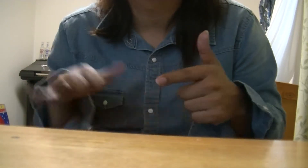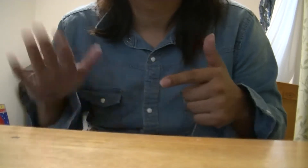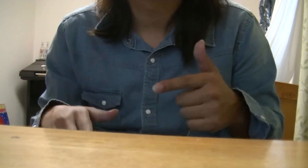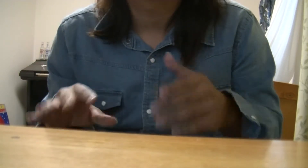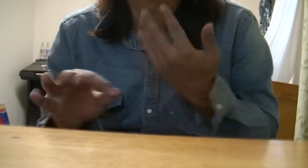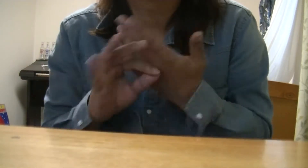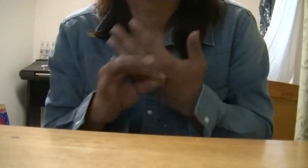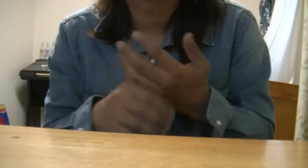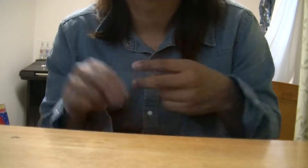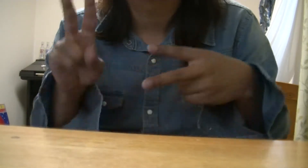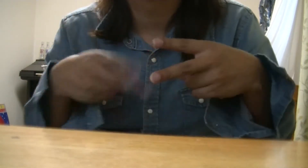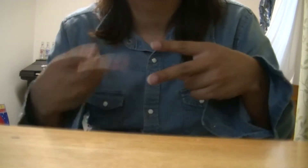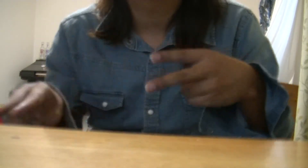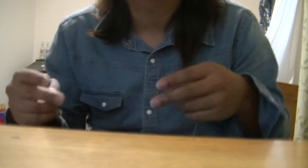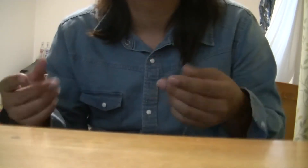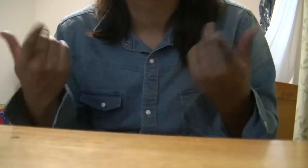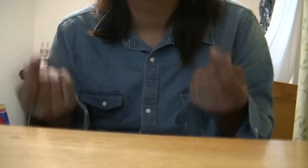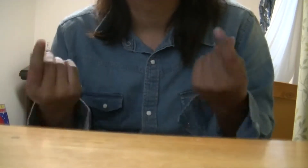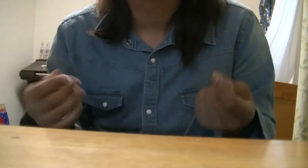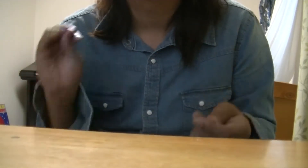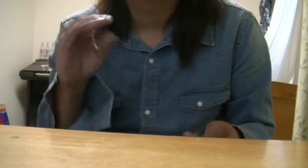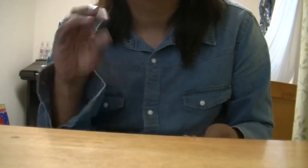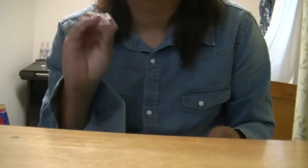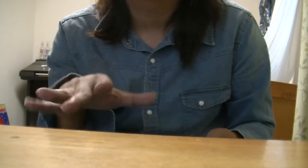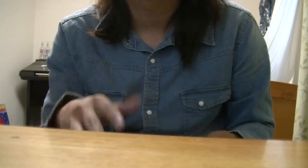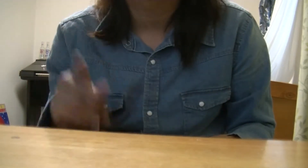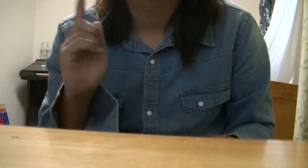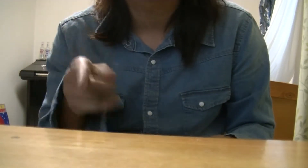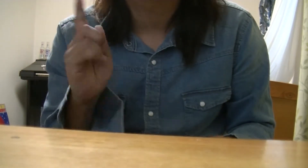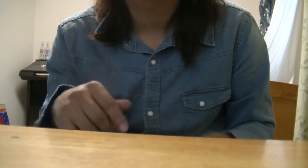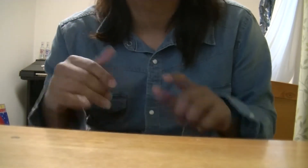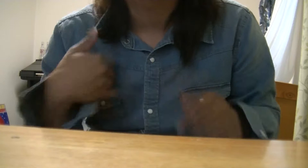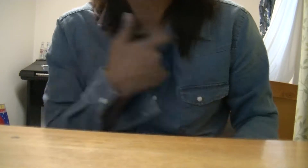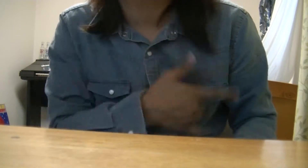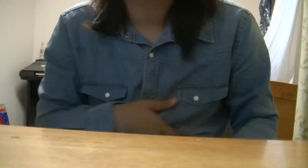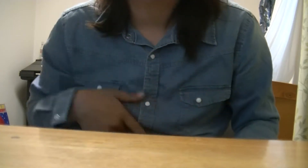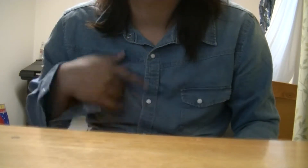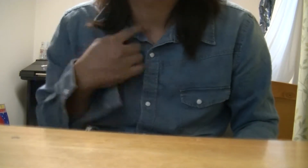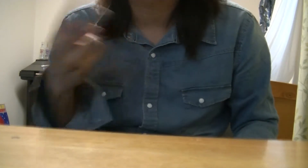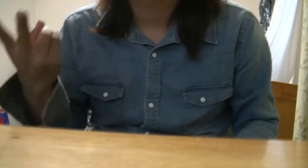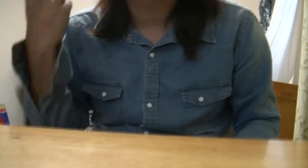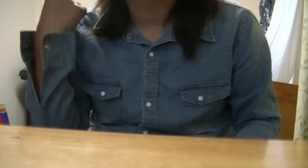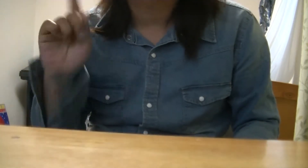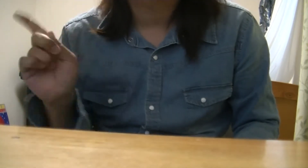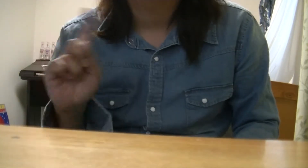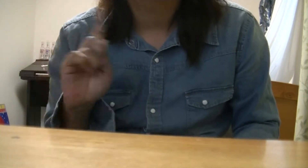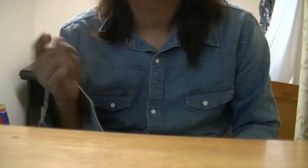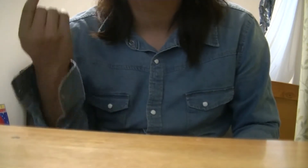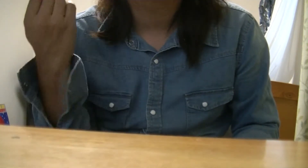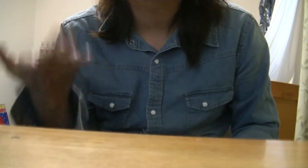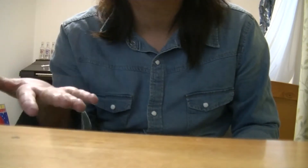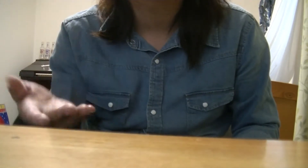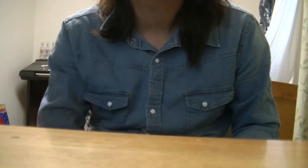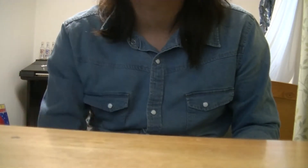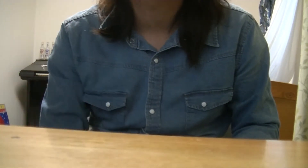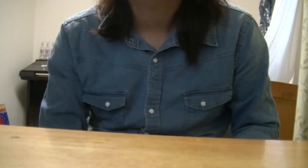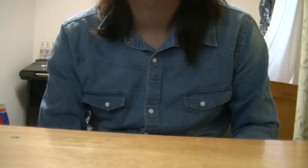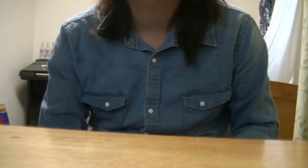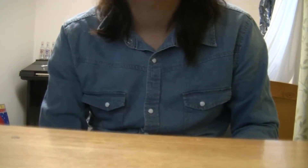その2人の方に同じ質問をします。あなたの人生振り返ってみるとどんな人生でしたかっていう質問です。